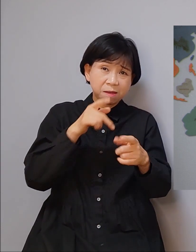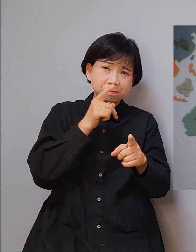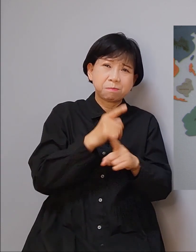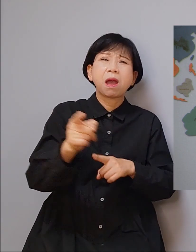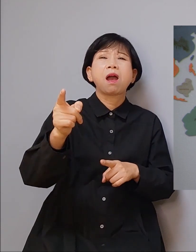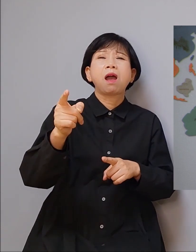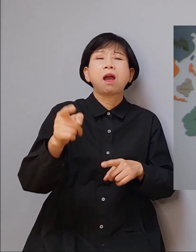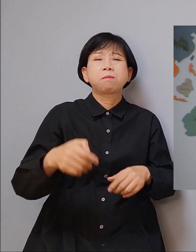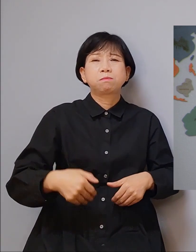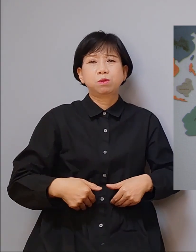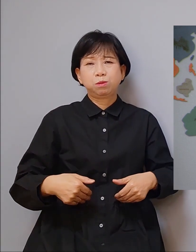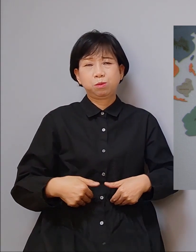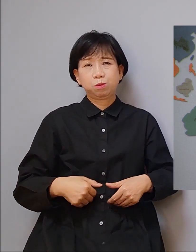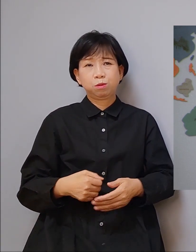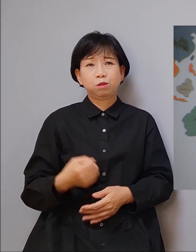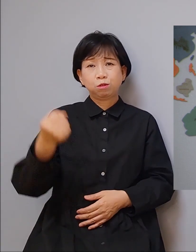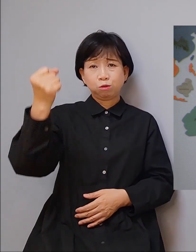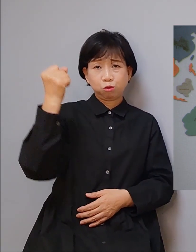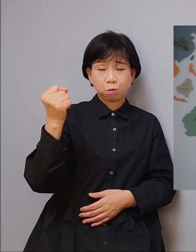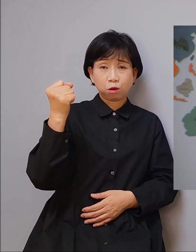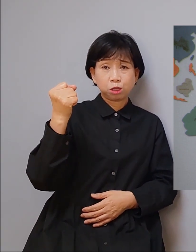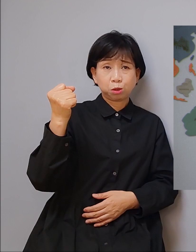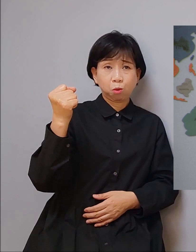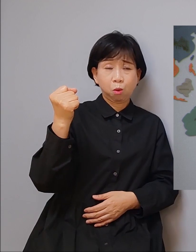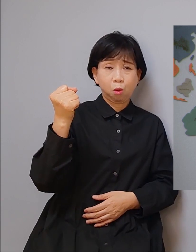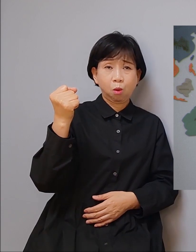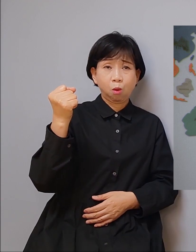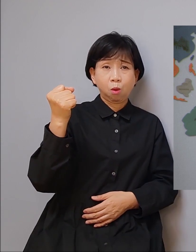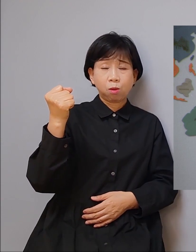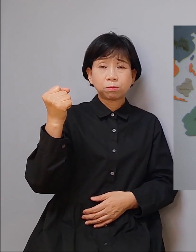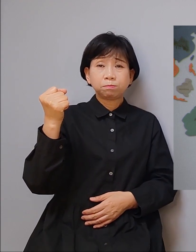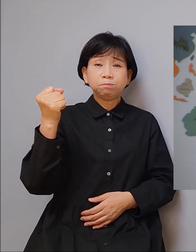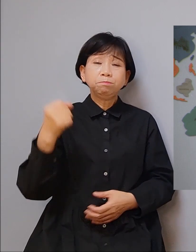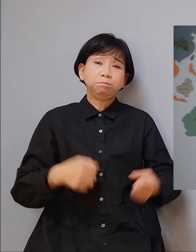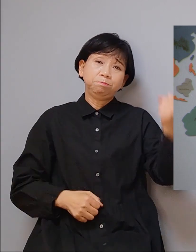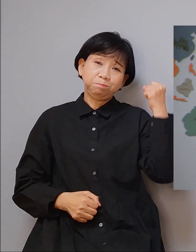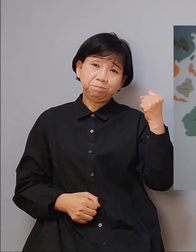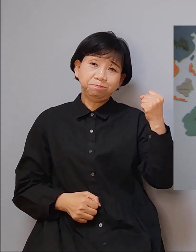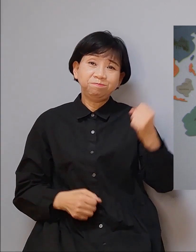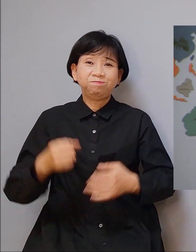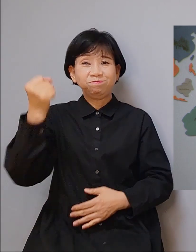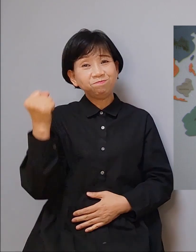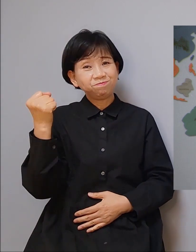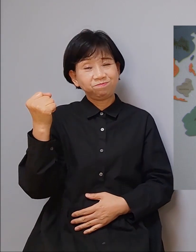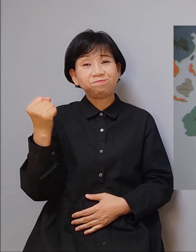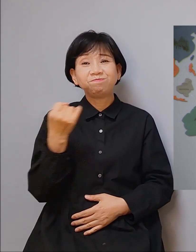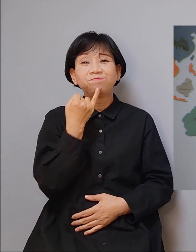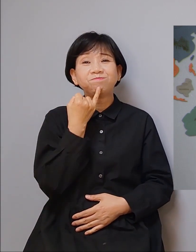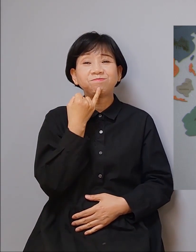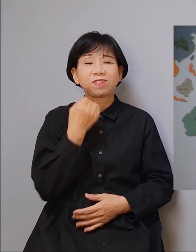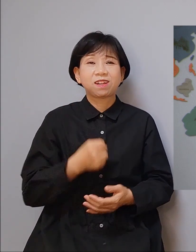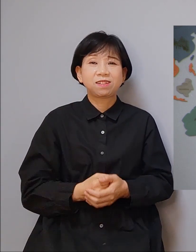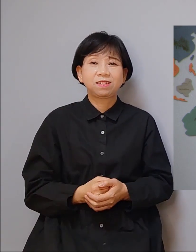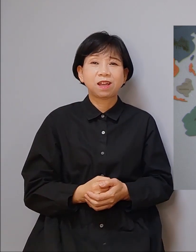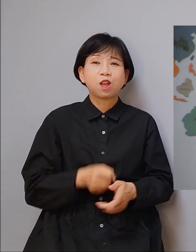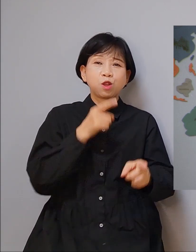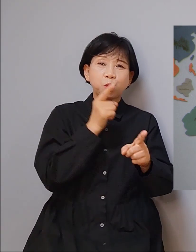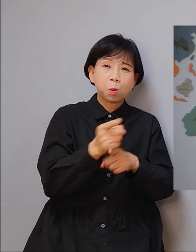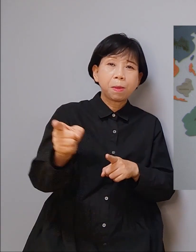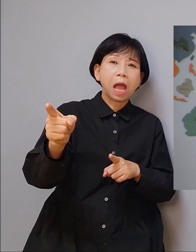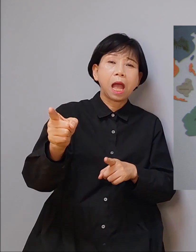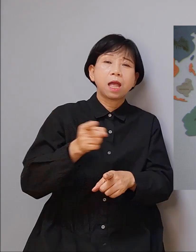한번 해볼까요? 우리 주먹을 한번 쥐시고 오른손 왼손 상관없습니다. 자, 우리 돌파 3번 하겠습니다.